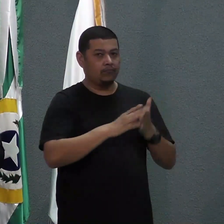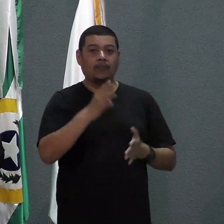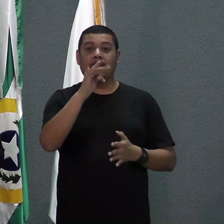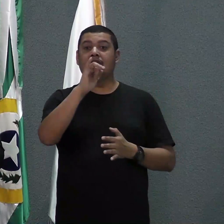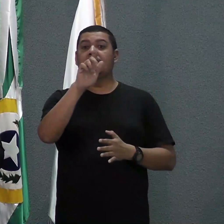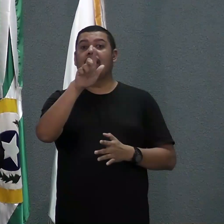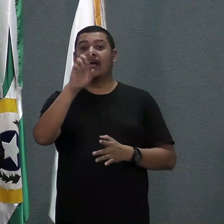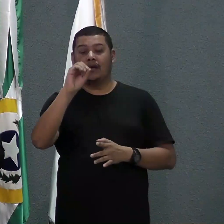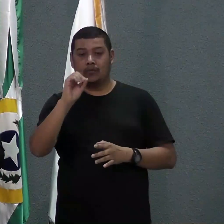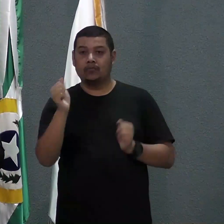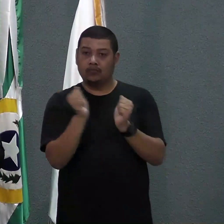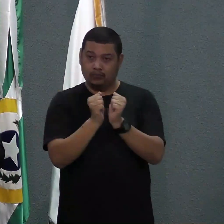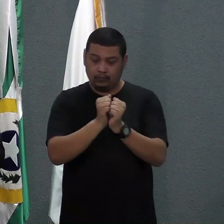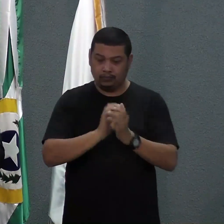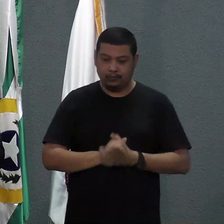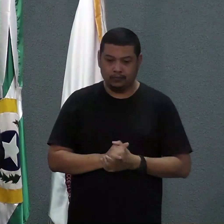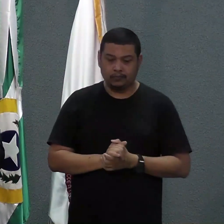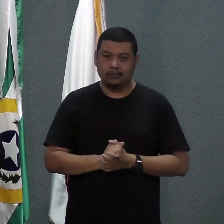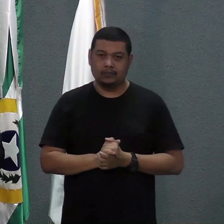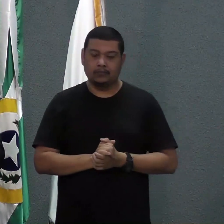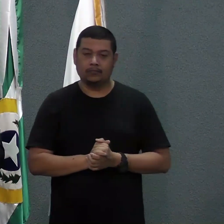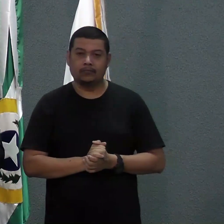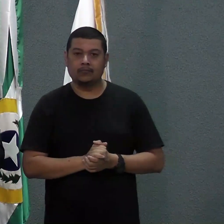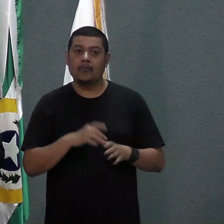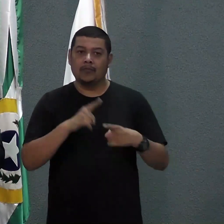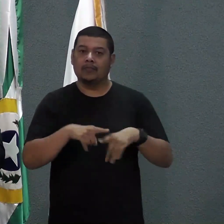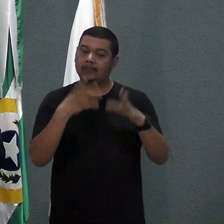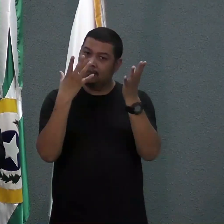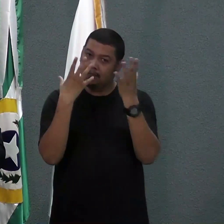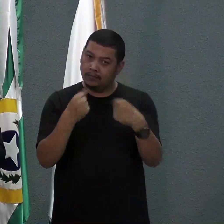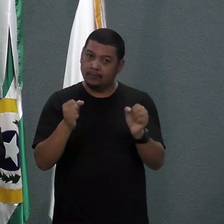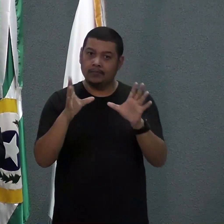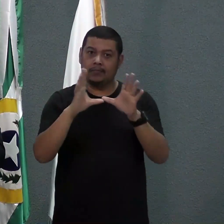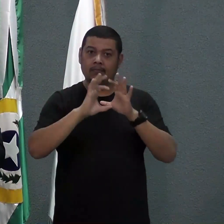Thiago, juntamente aí, de ter acatado essa parceria,